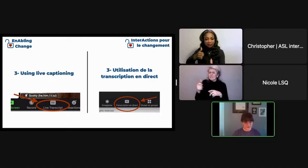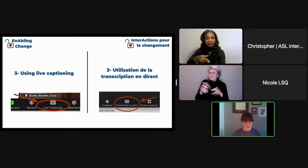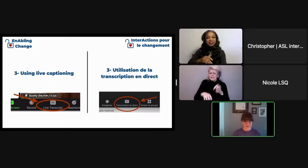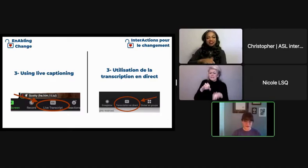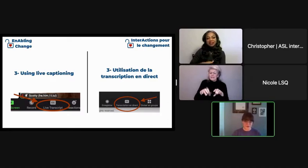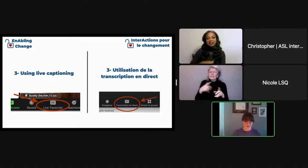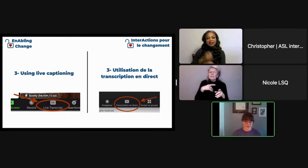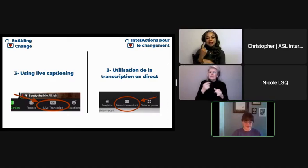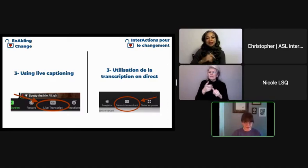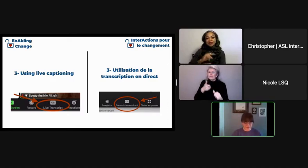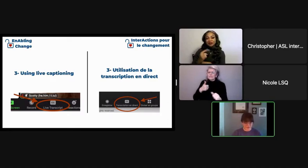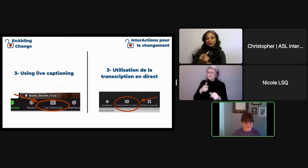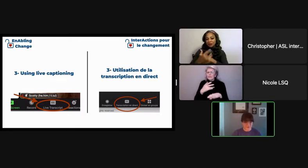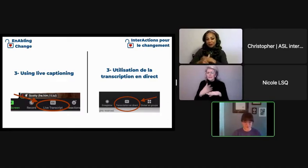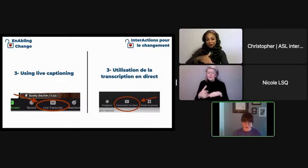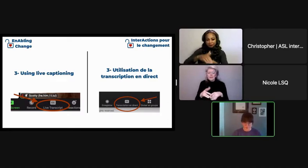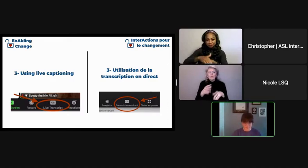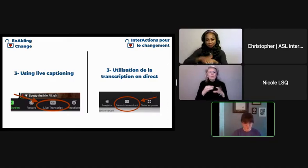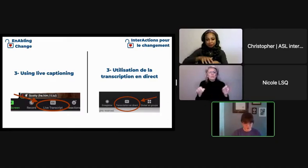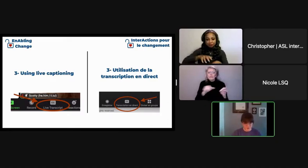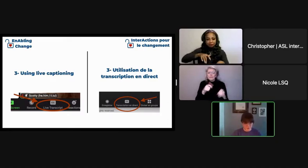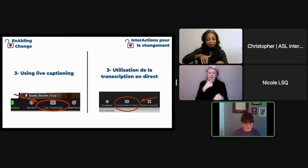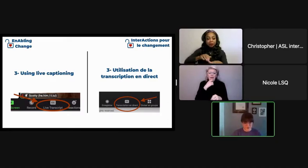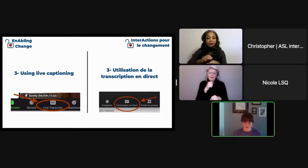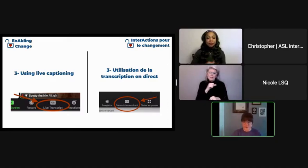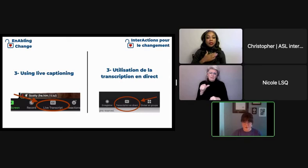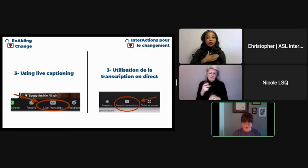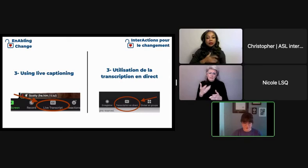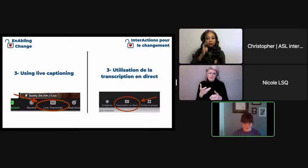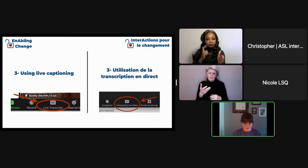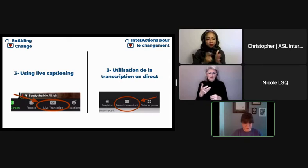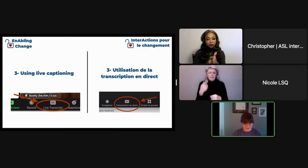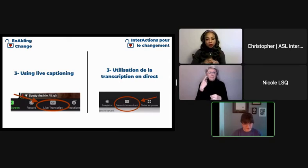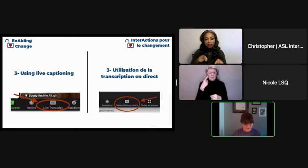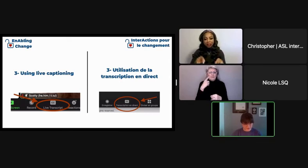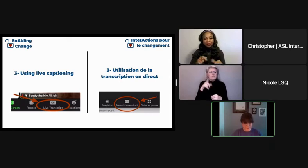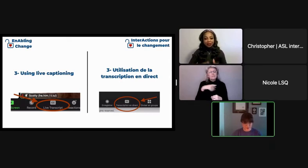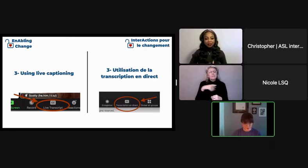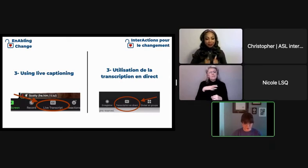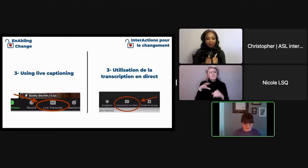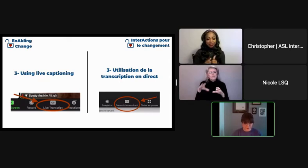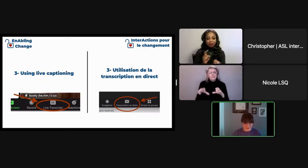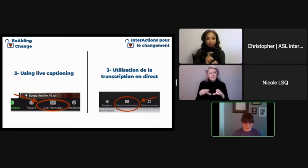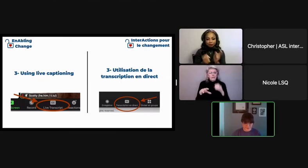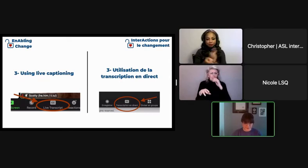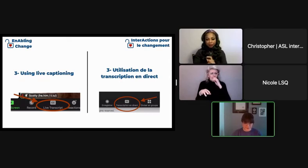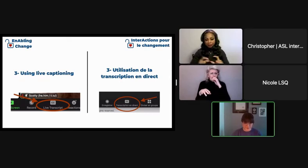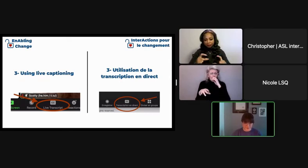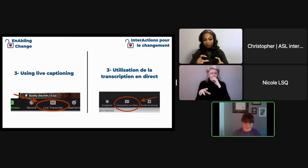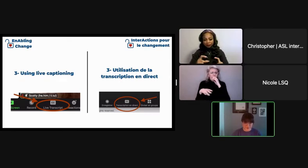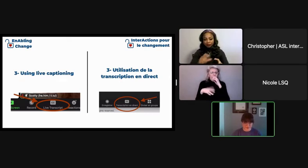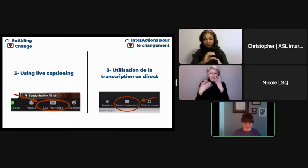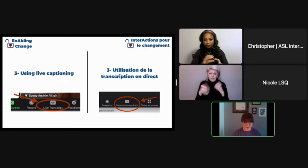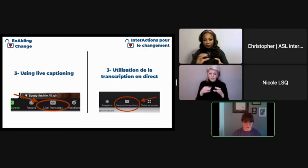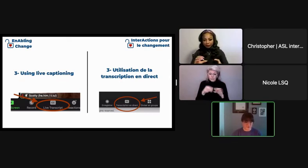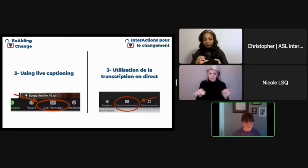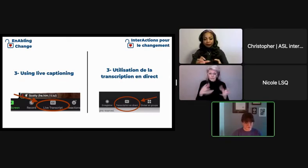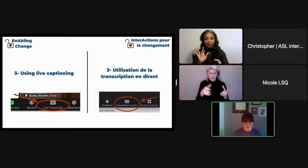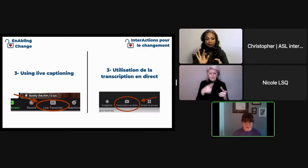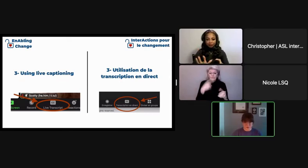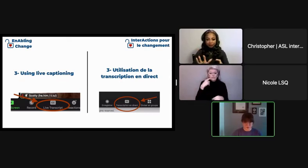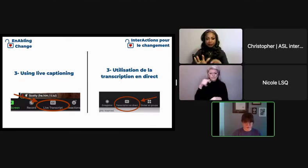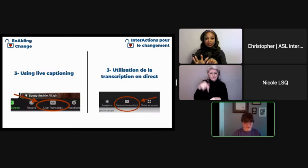léger retard. Les sous-titres ne sont disponibles qu'en anglais. Donc, pour activer les sous-titres, cliquez sur le bouton